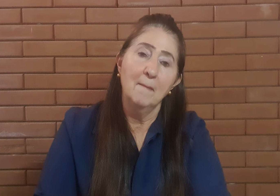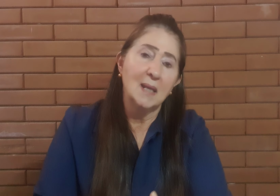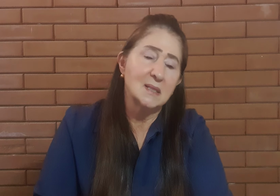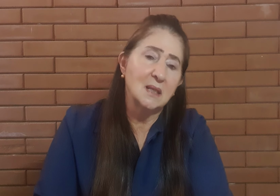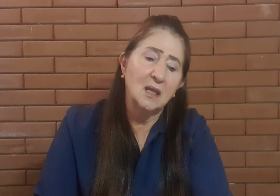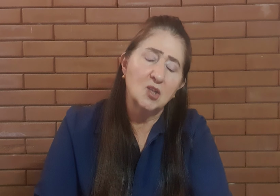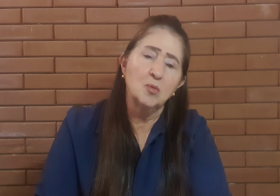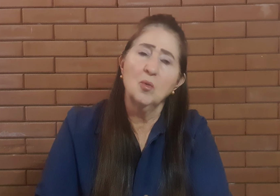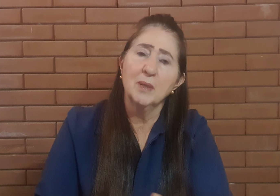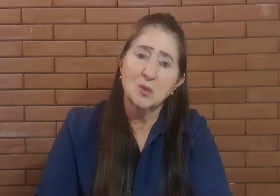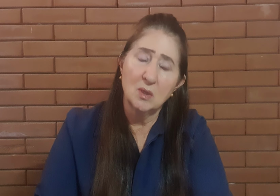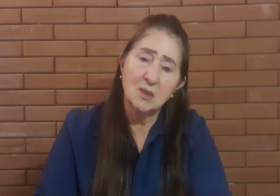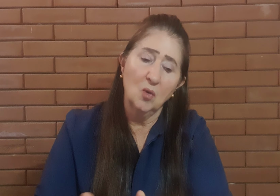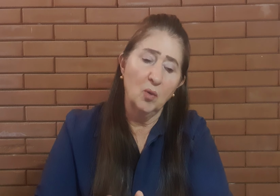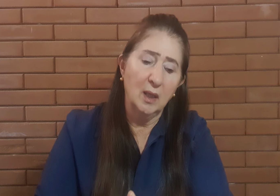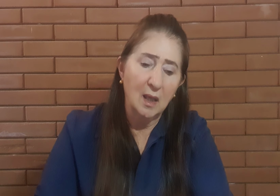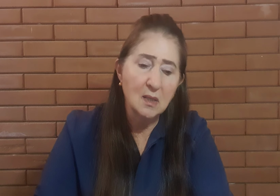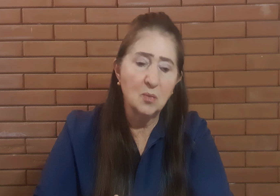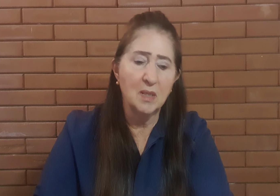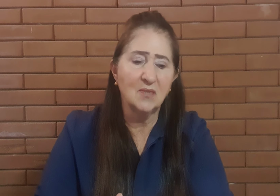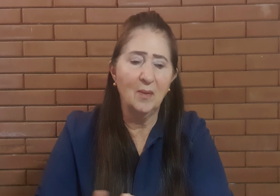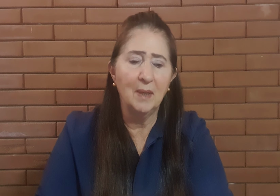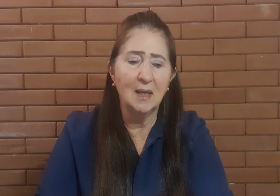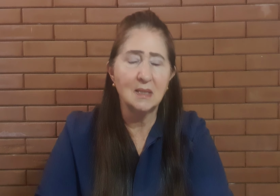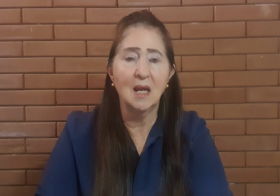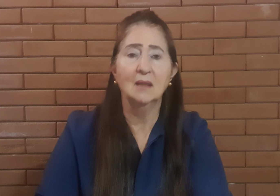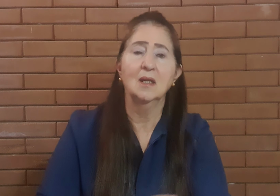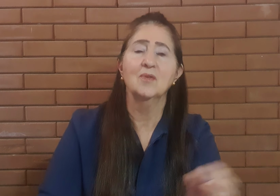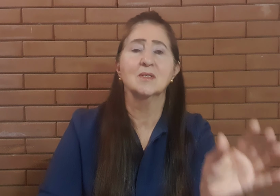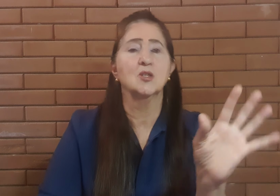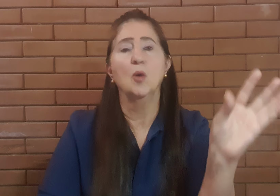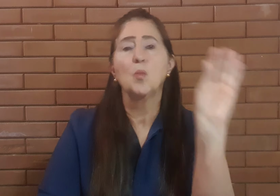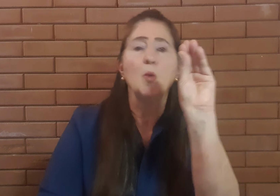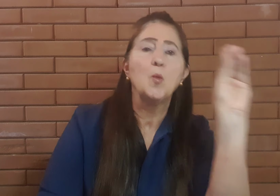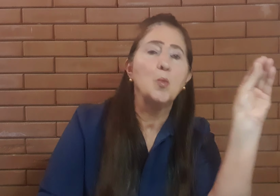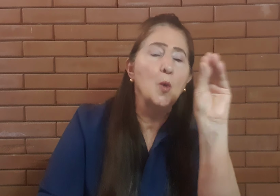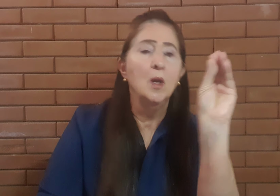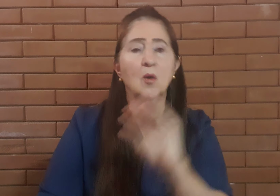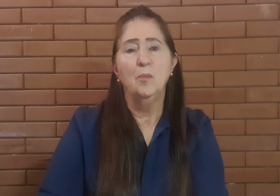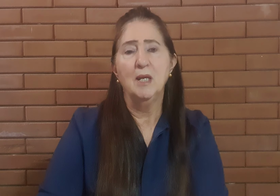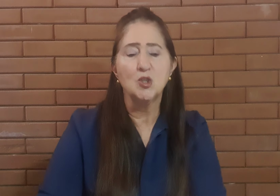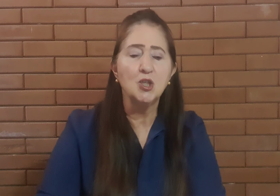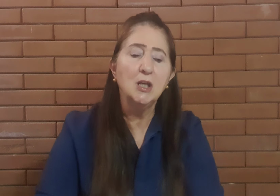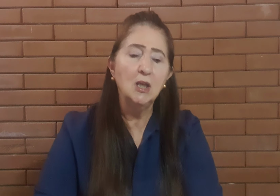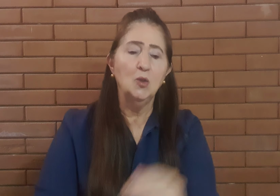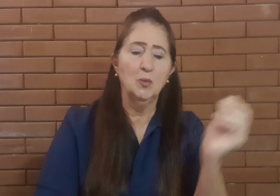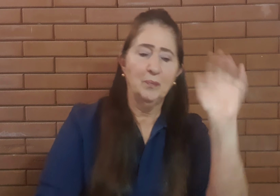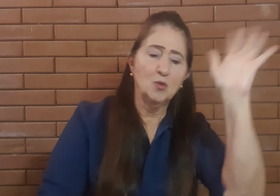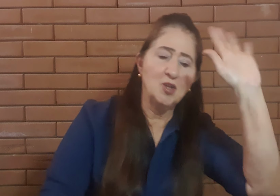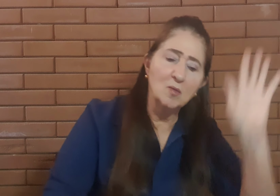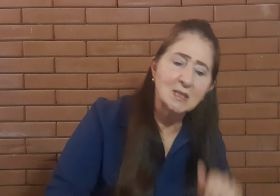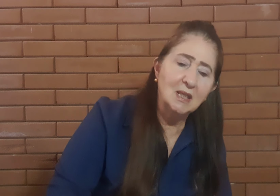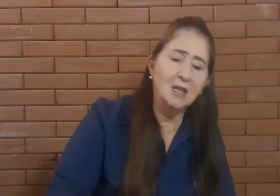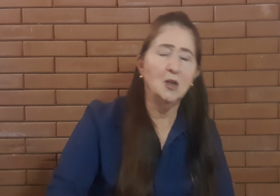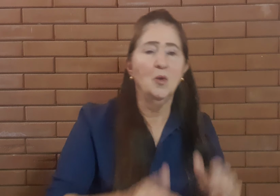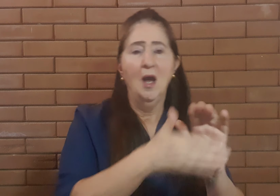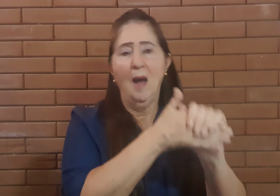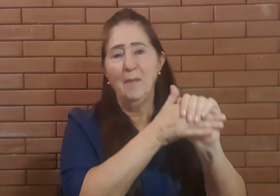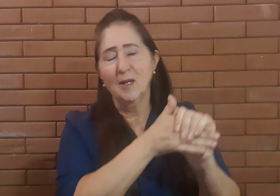mais íntimo com pessoas que eu conheço, mais familiarizada, né? Assim, ó, um beijinho, um tchauzinho, aperto